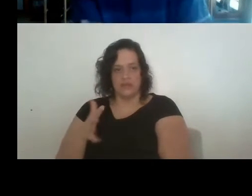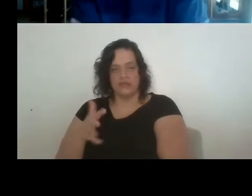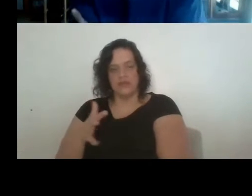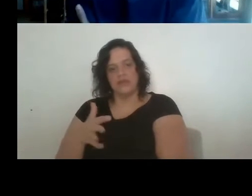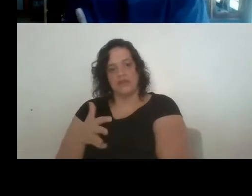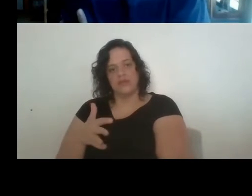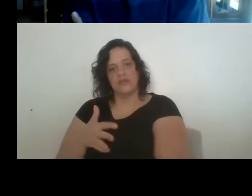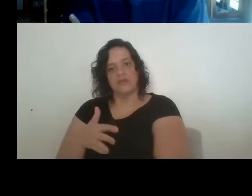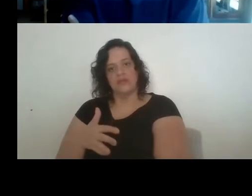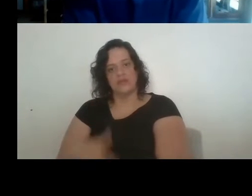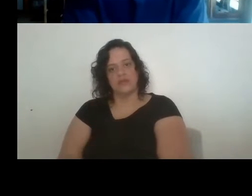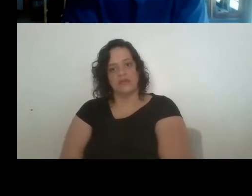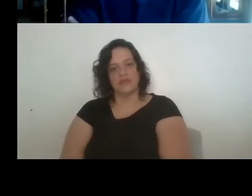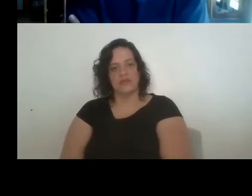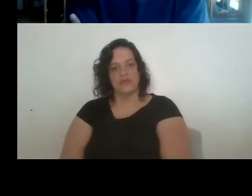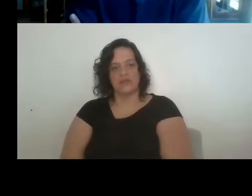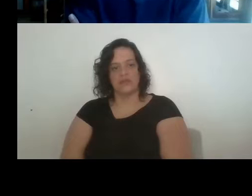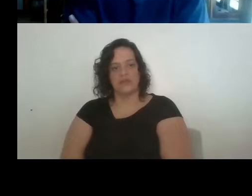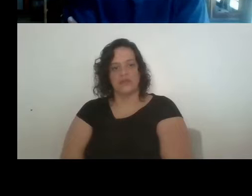ir para o próximo.